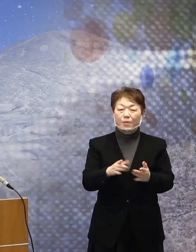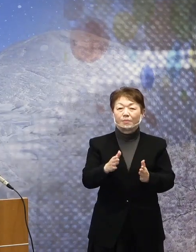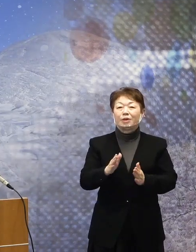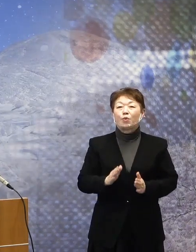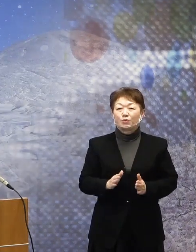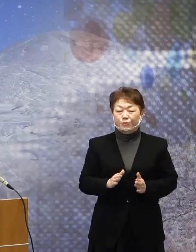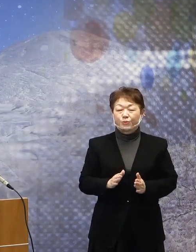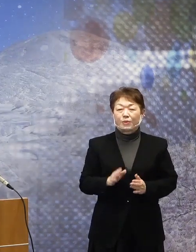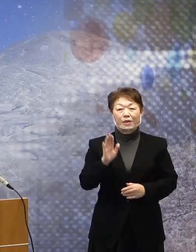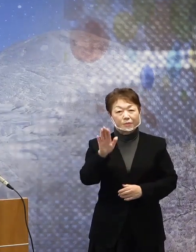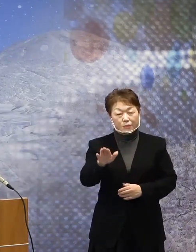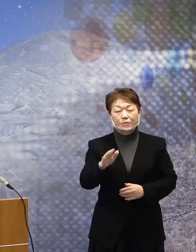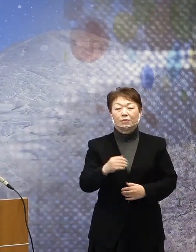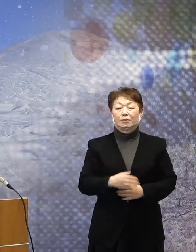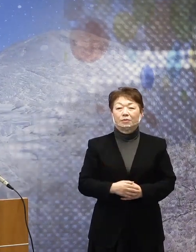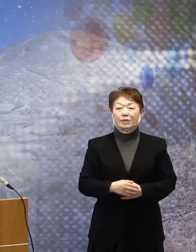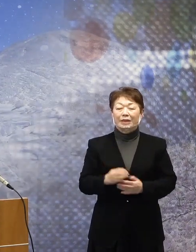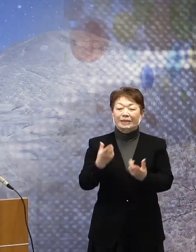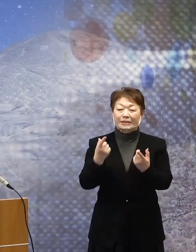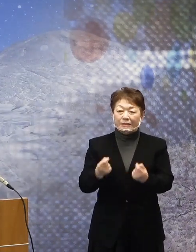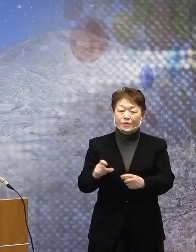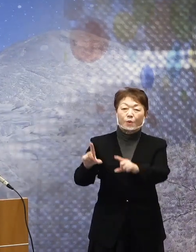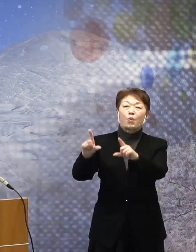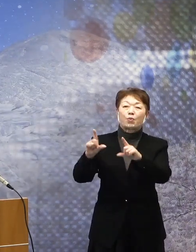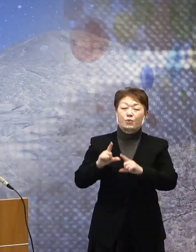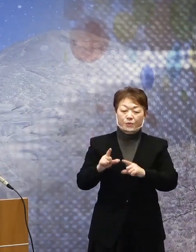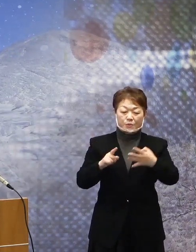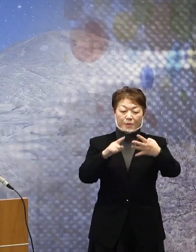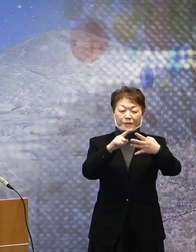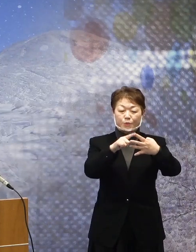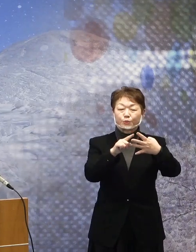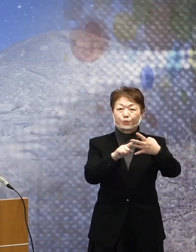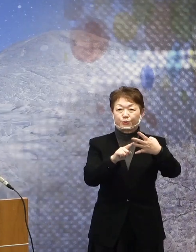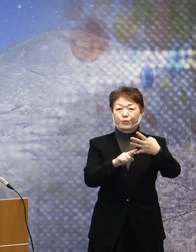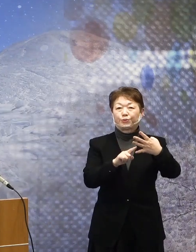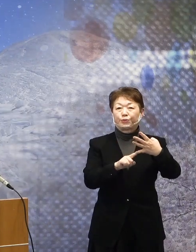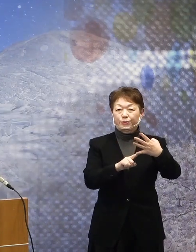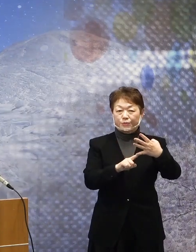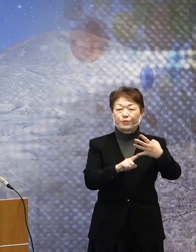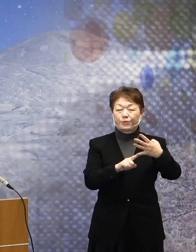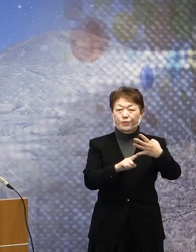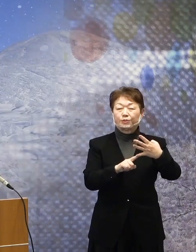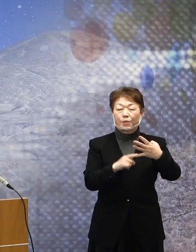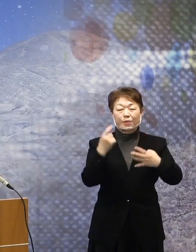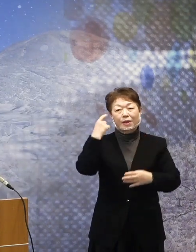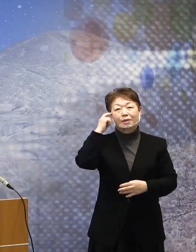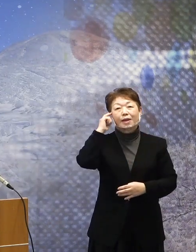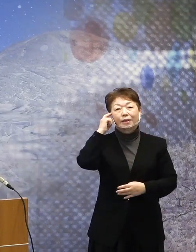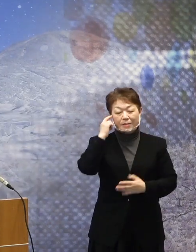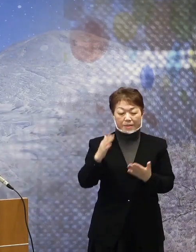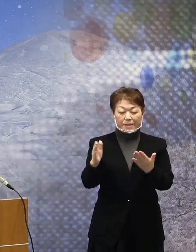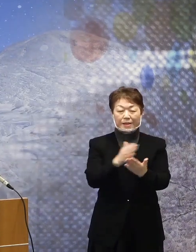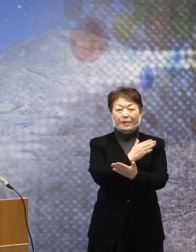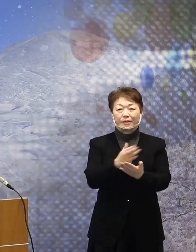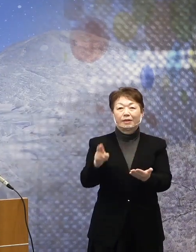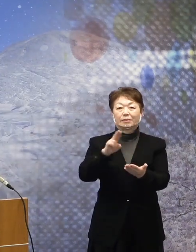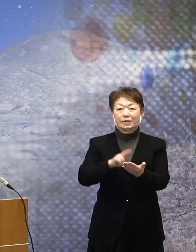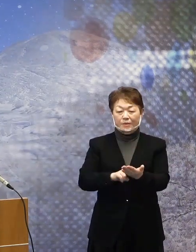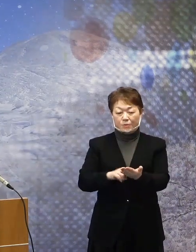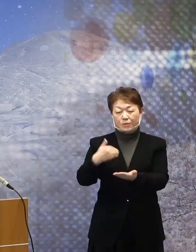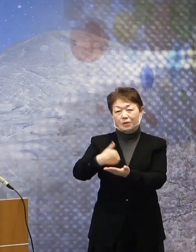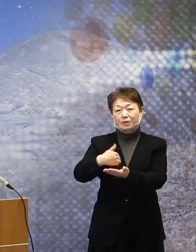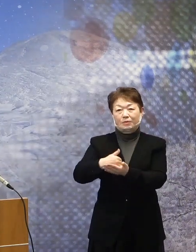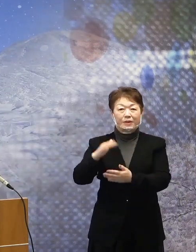わけですが、きちんとご報告しますと、4点、の部分を考慮して判断したという説明を受け